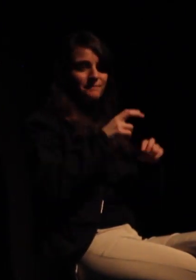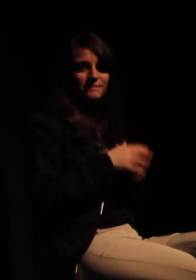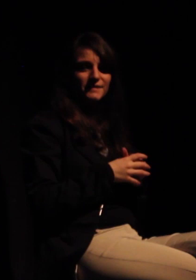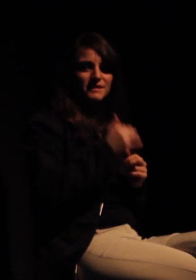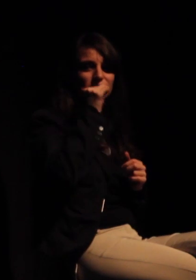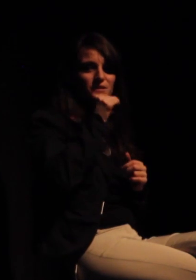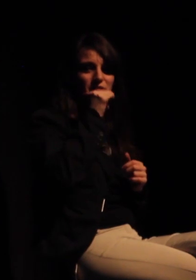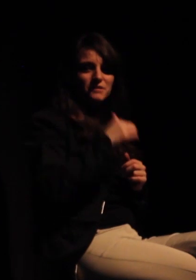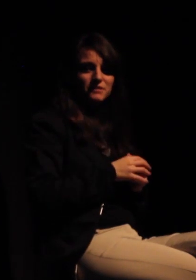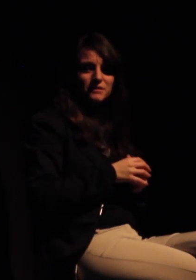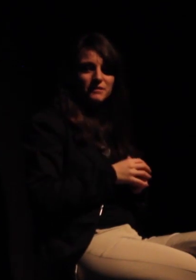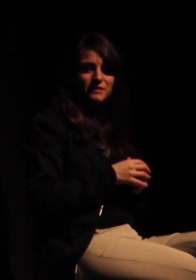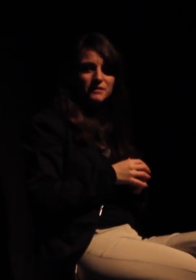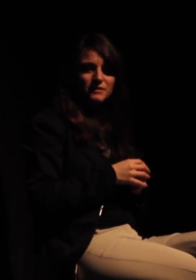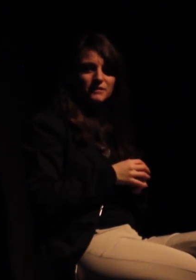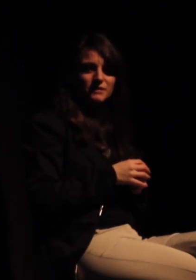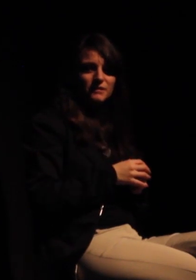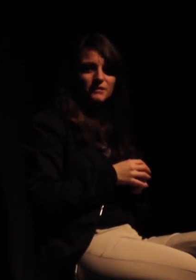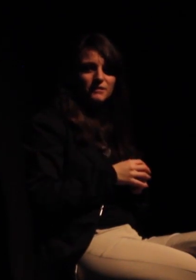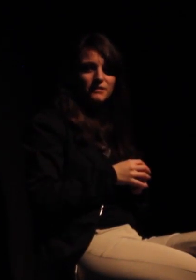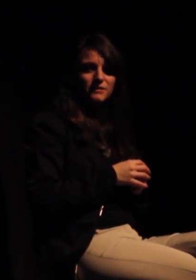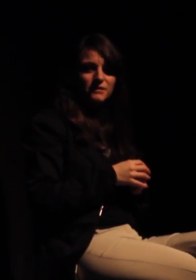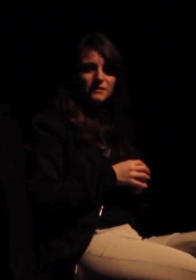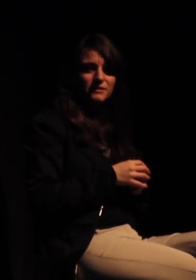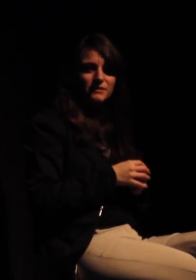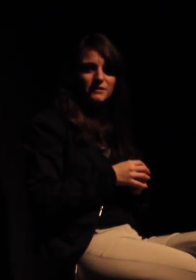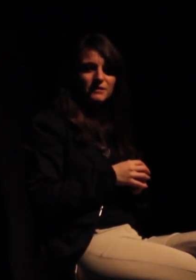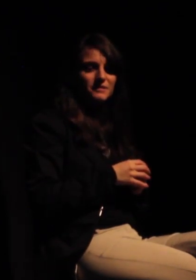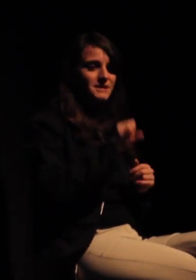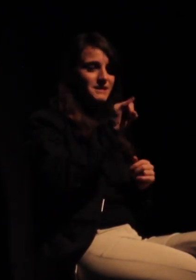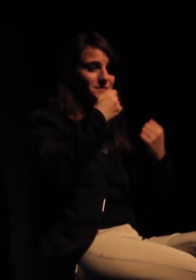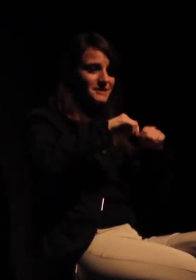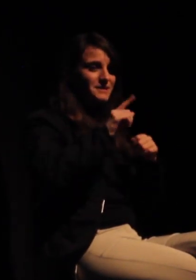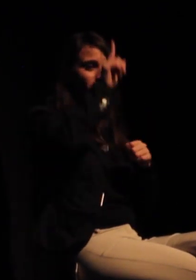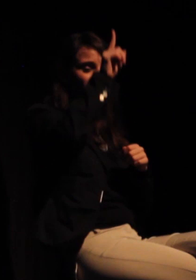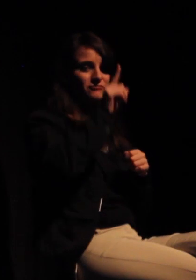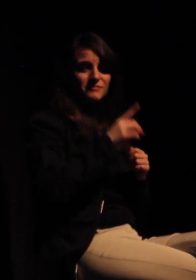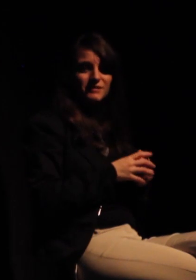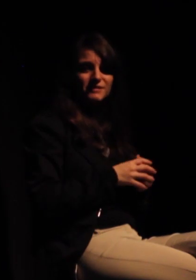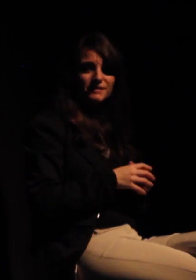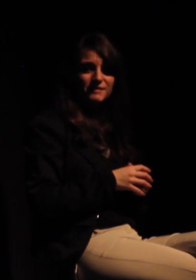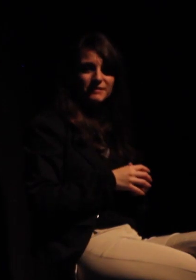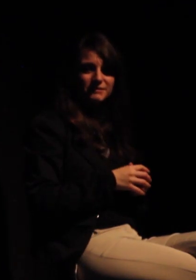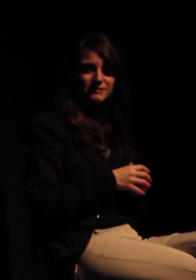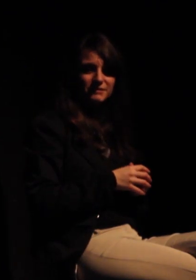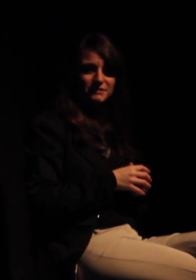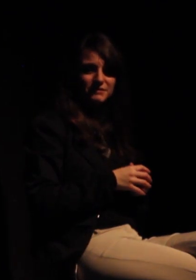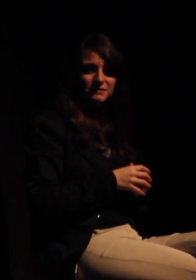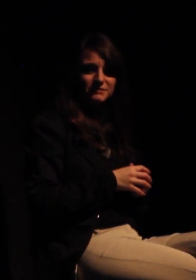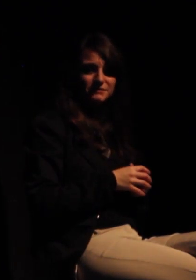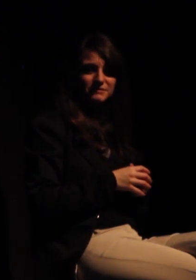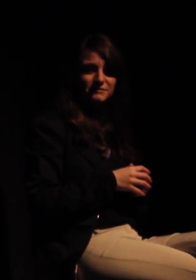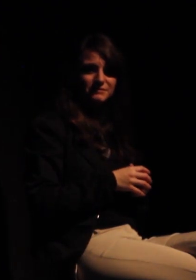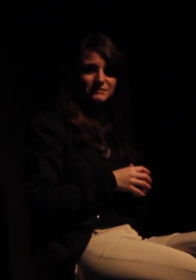a moça falou, a comissária falou, se precisar de mim, aperta esse botão aqui. Qual? Esse? Preciso olhar